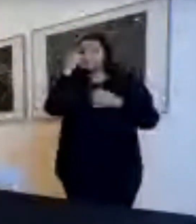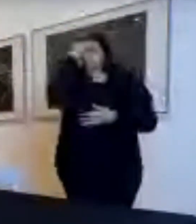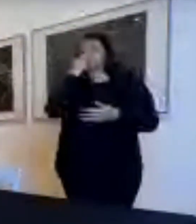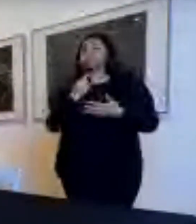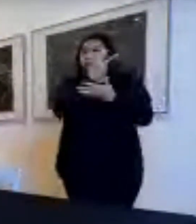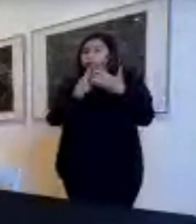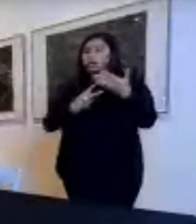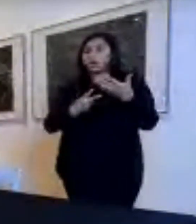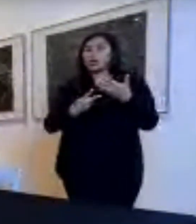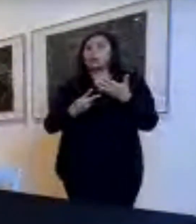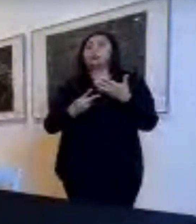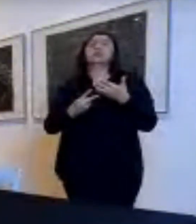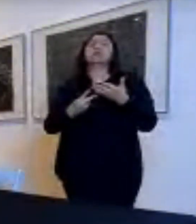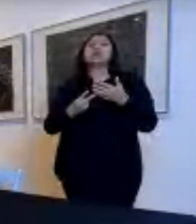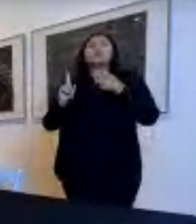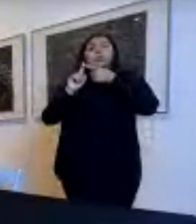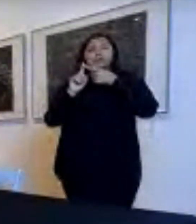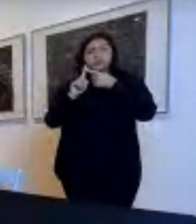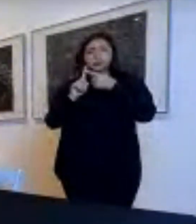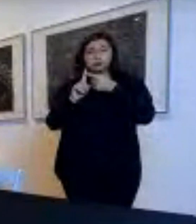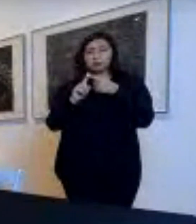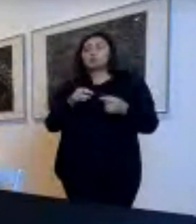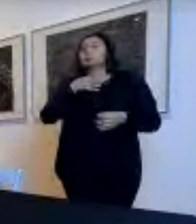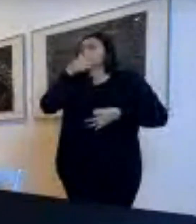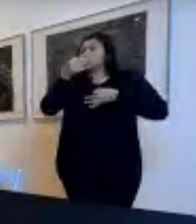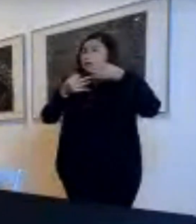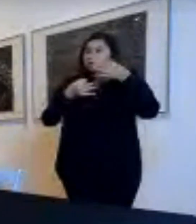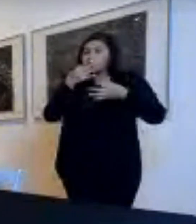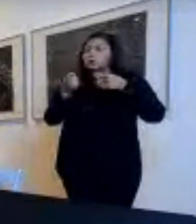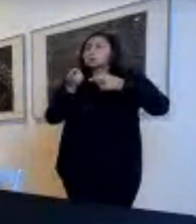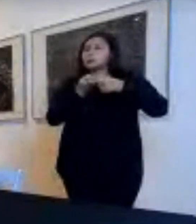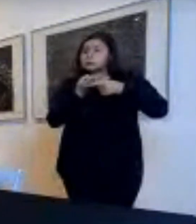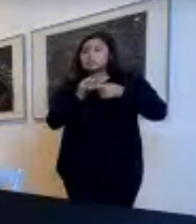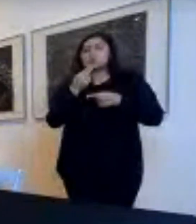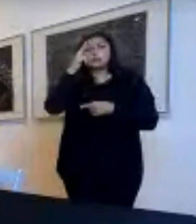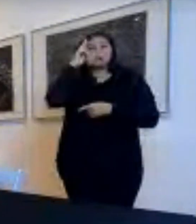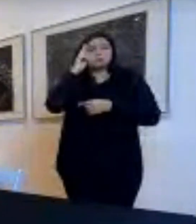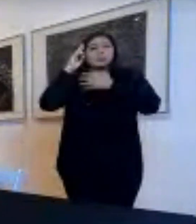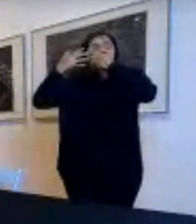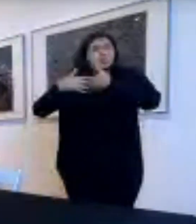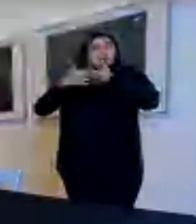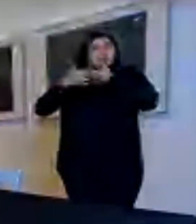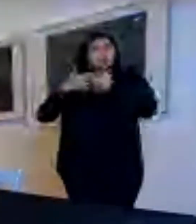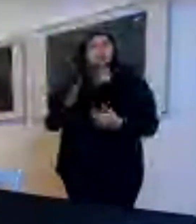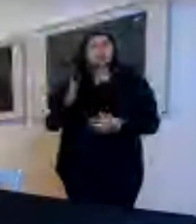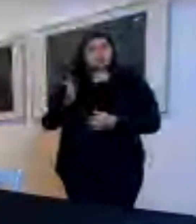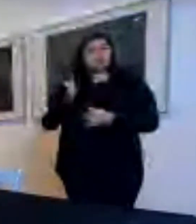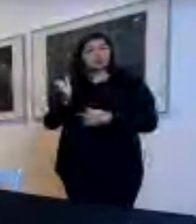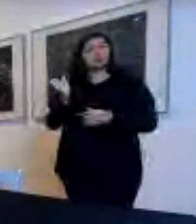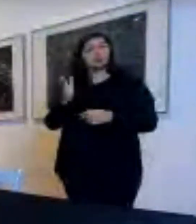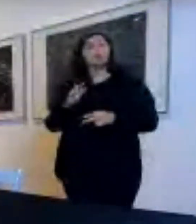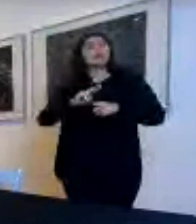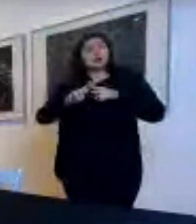de cosas. Hemos conversado muchísimo, pensado, reflexionado y seguimos haciéndolo para